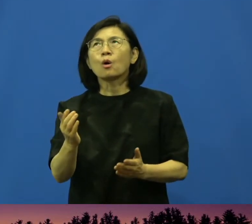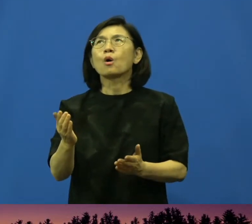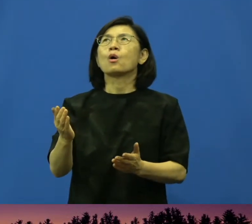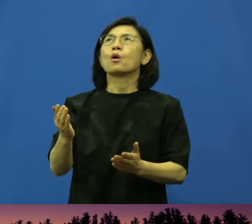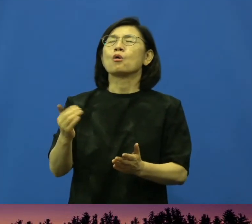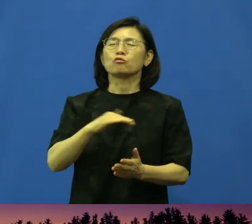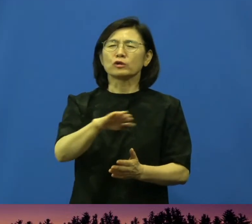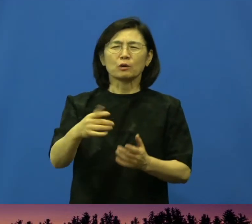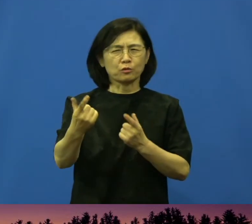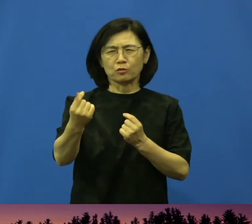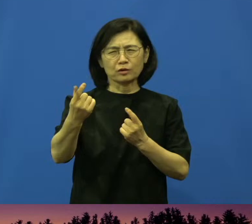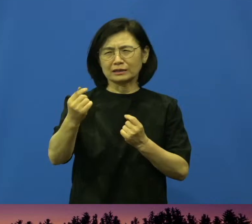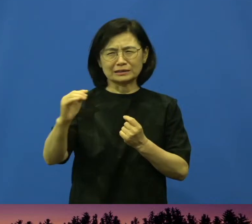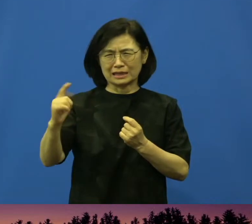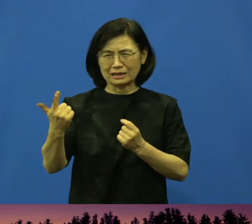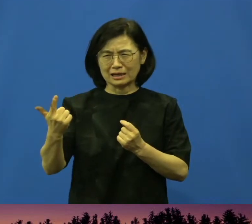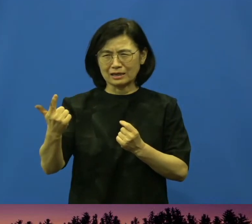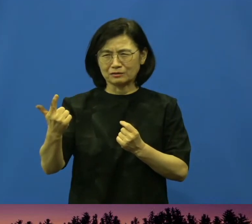그게 힘들고,